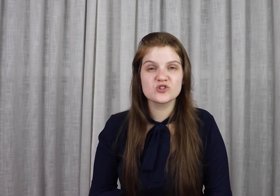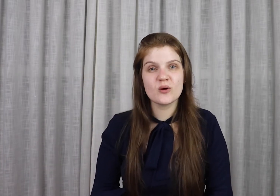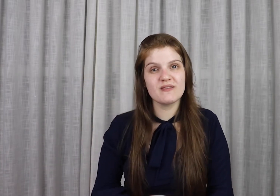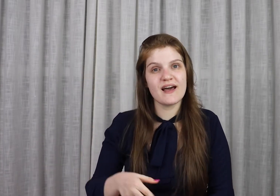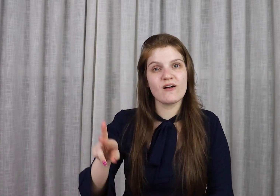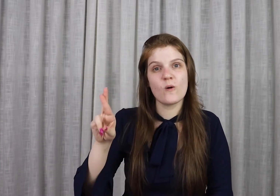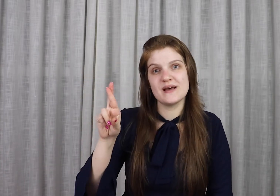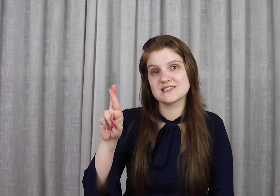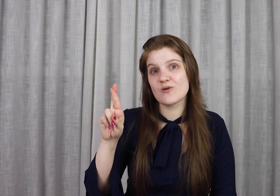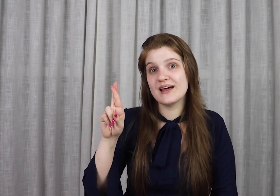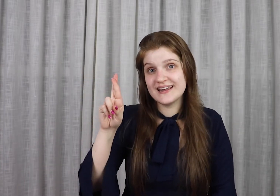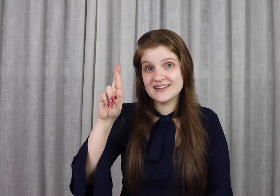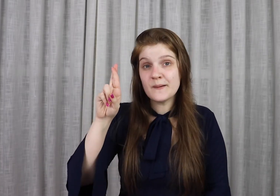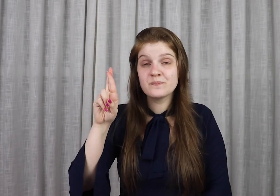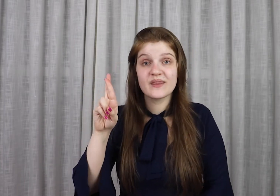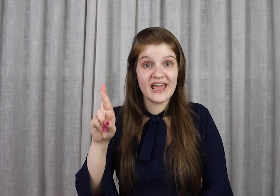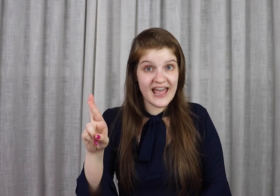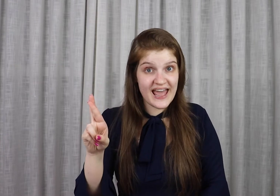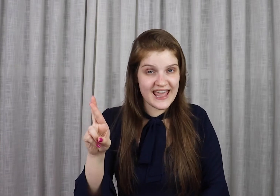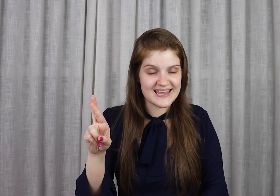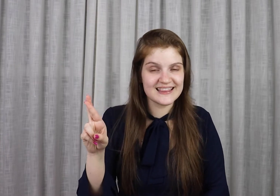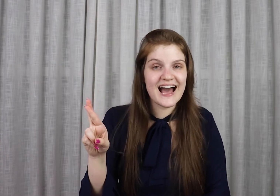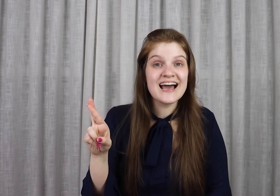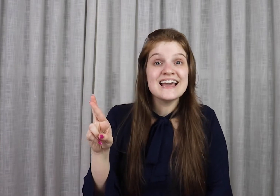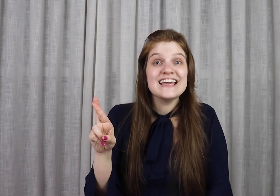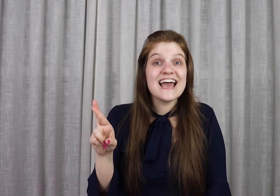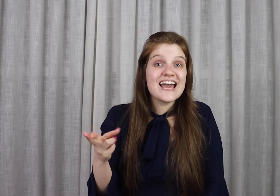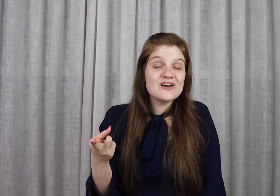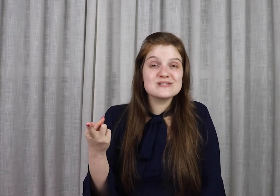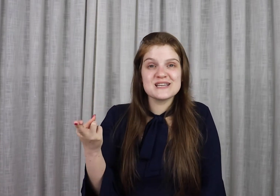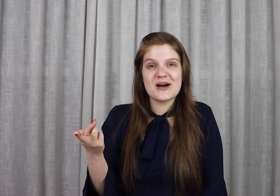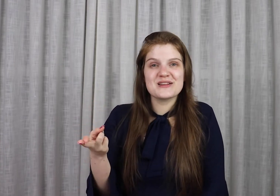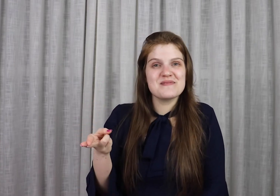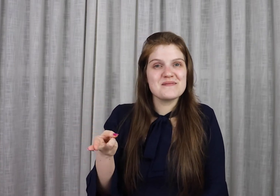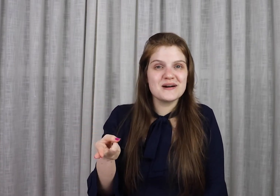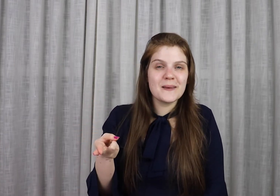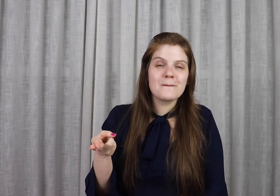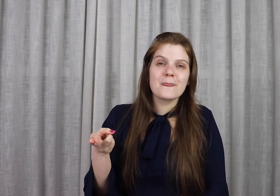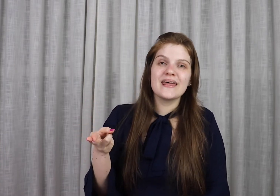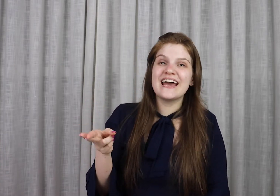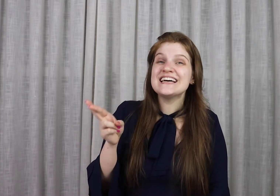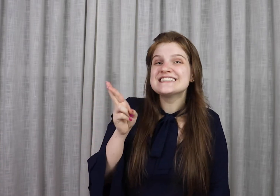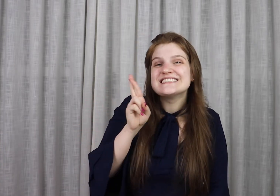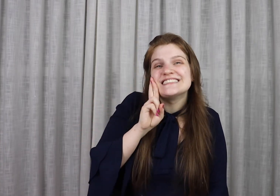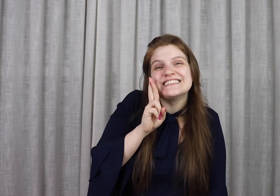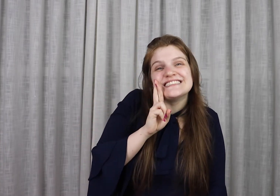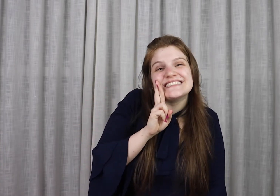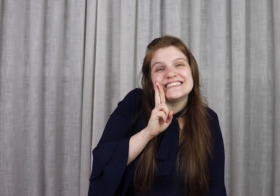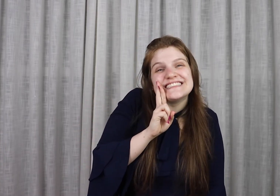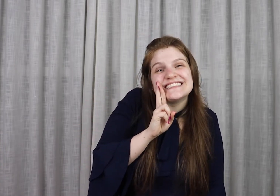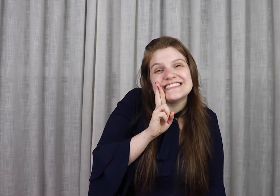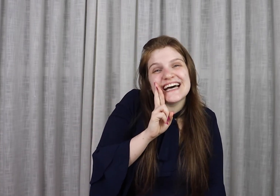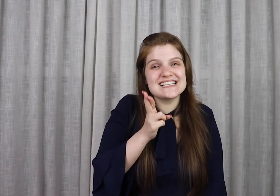nome dela começa com a letra R, tá? E aí o sinal da minha mãe é